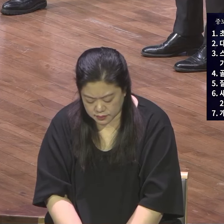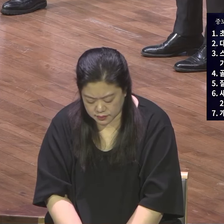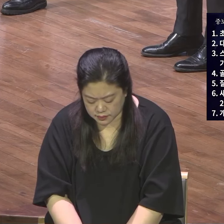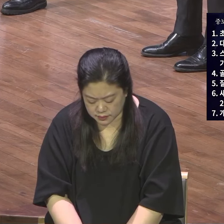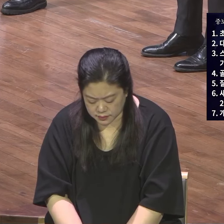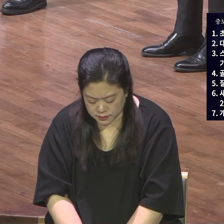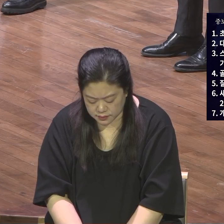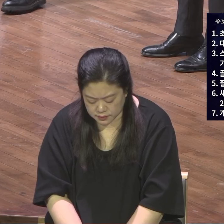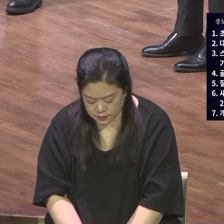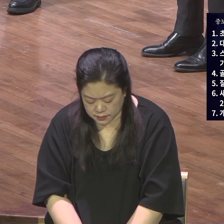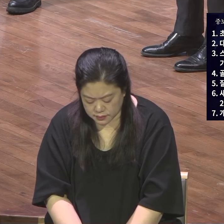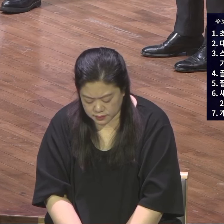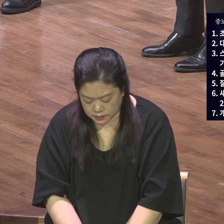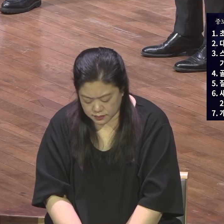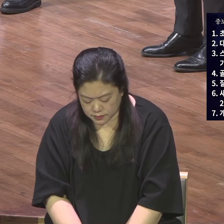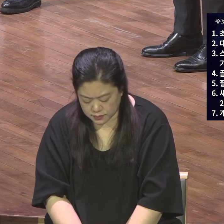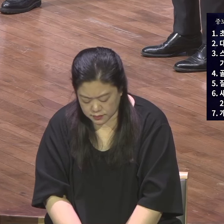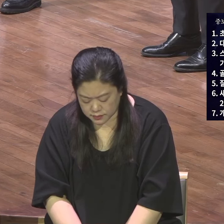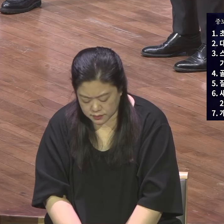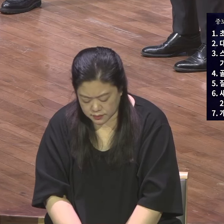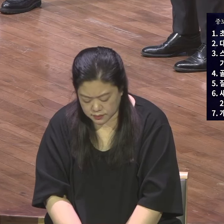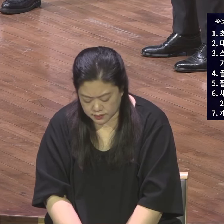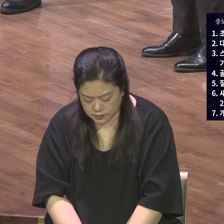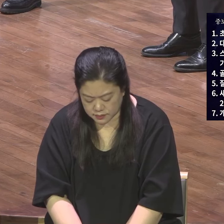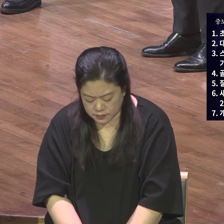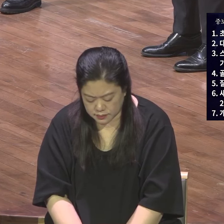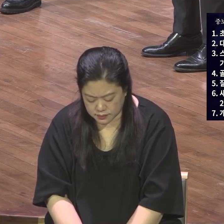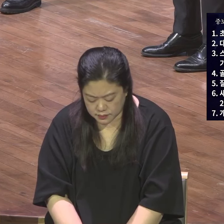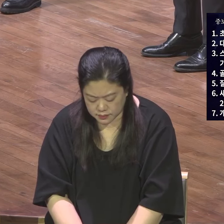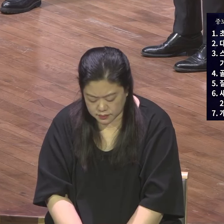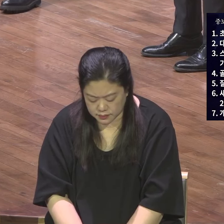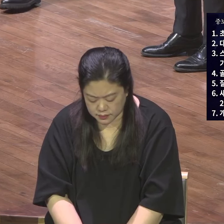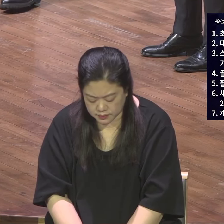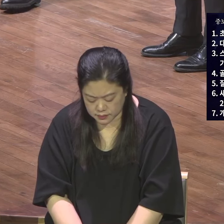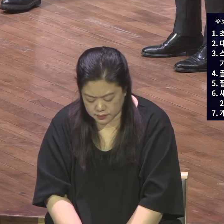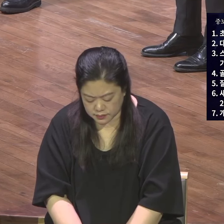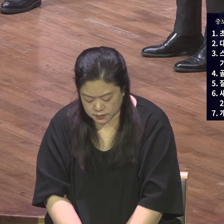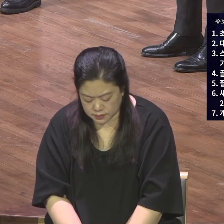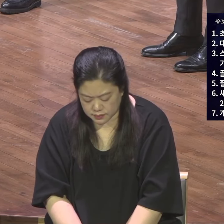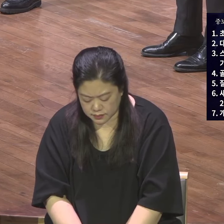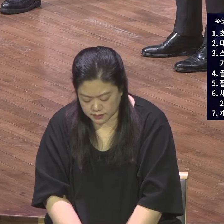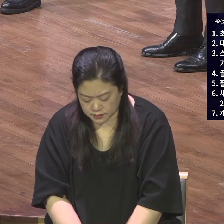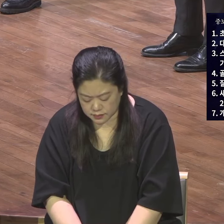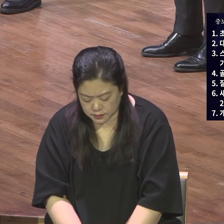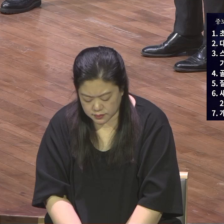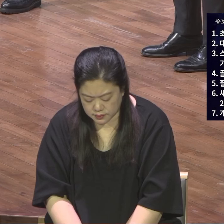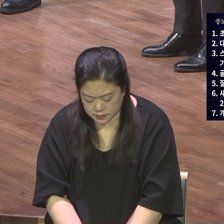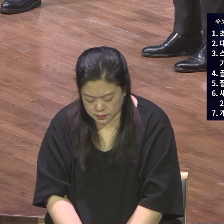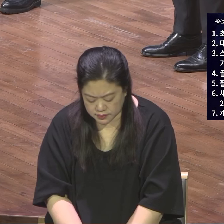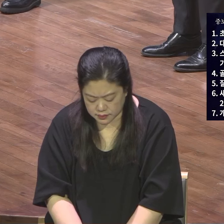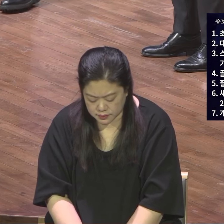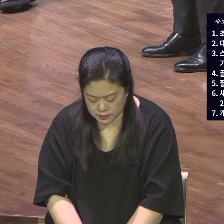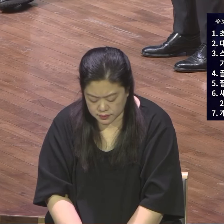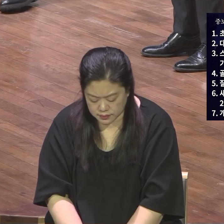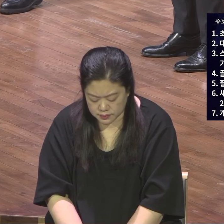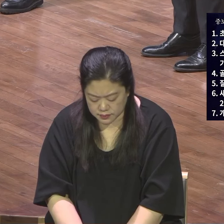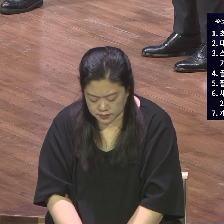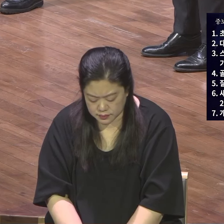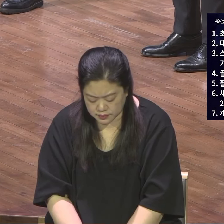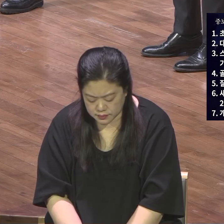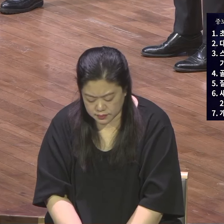있는 제신자들 기도하고 있는 관계자들 하나님의 부드러운 마음이 부드러운 마음이 되게